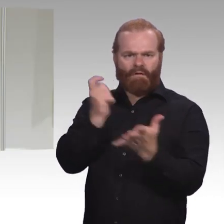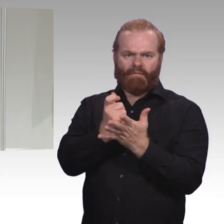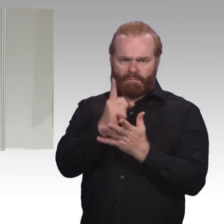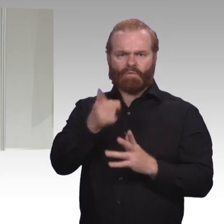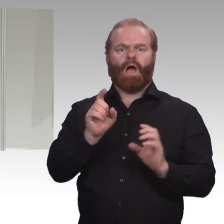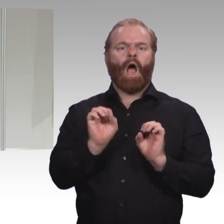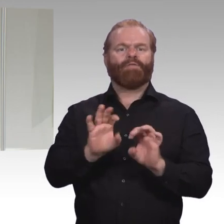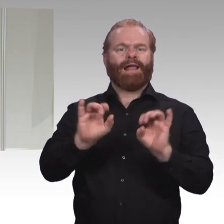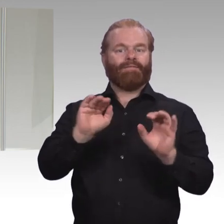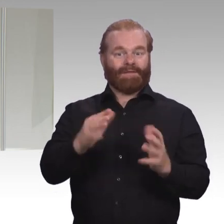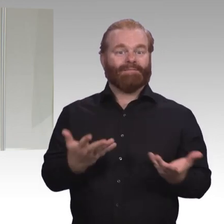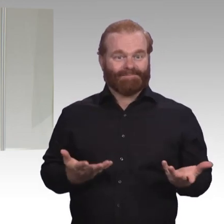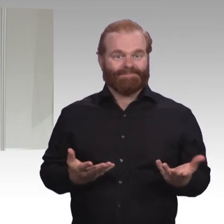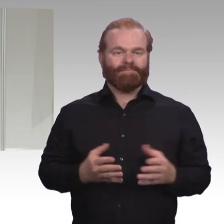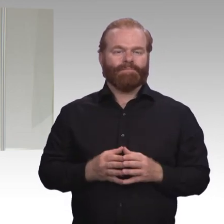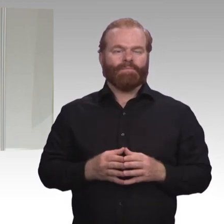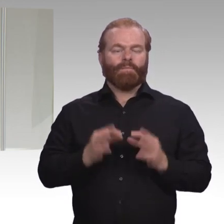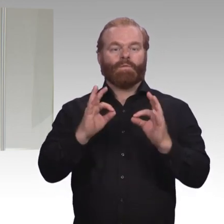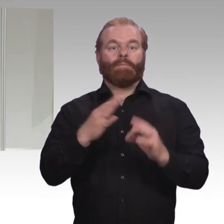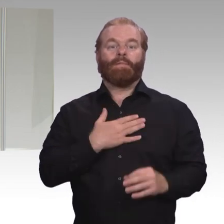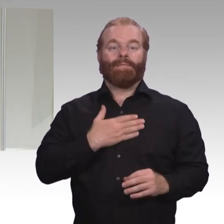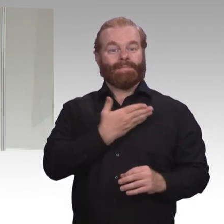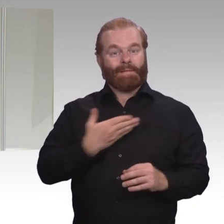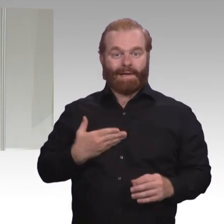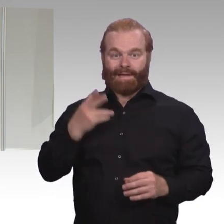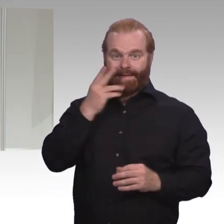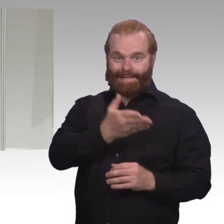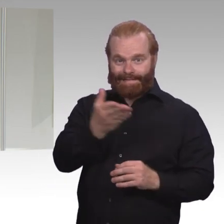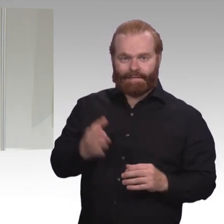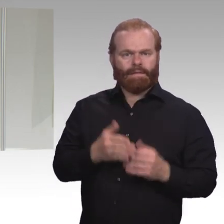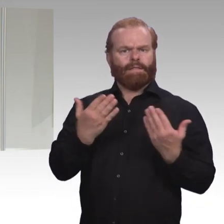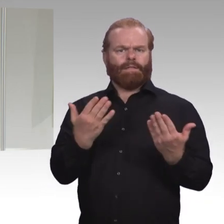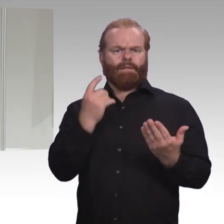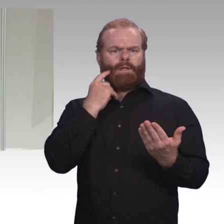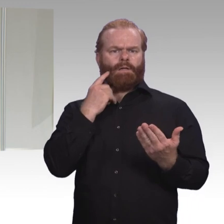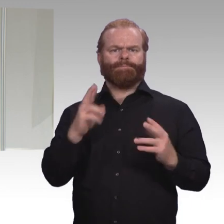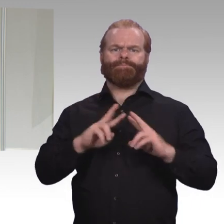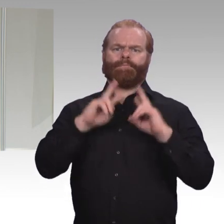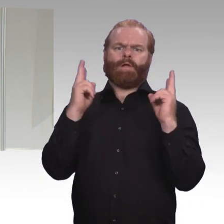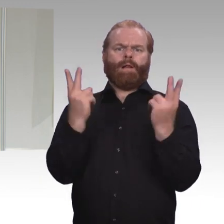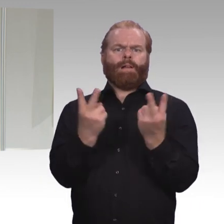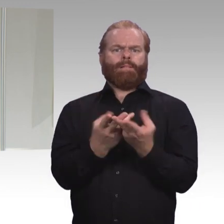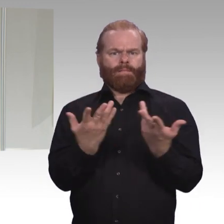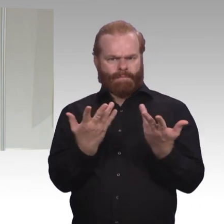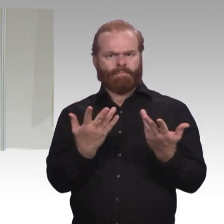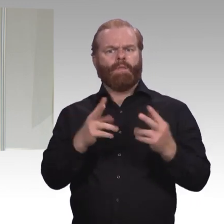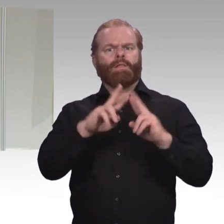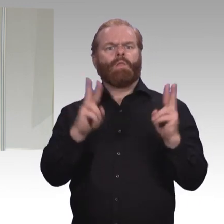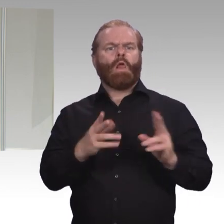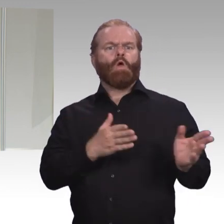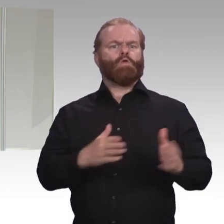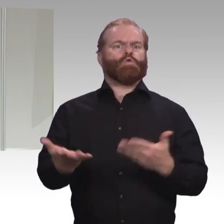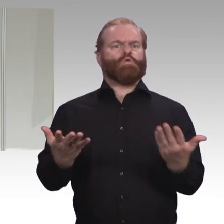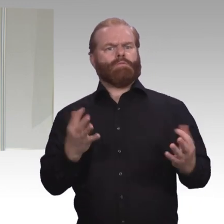Mächte, zerfallende Staatlichkeit. Deswegen war es gut gewesen, eine Regierungserklärung heute zu diesen Themen